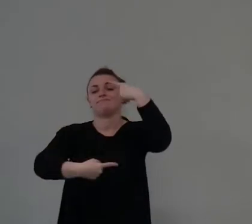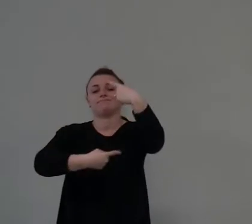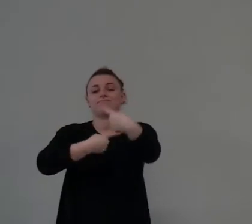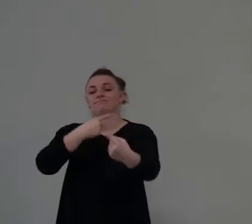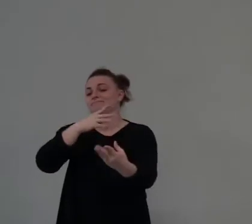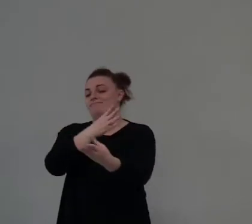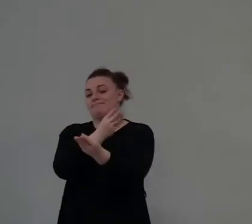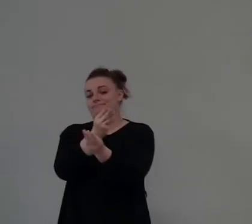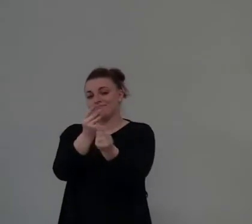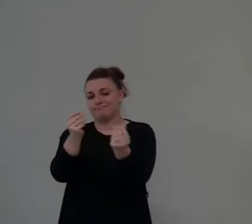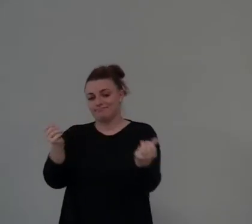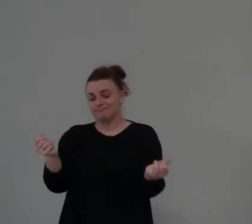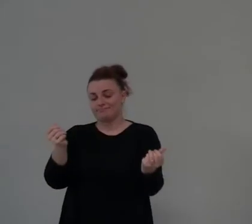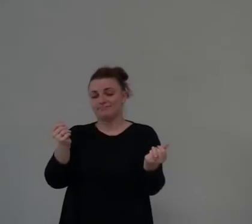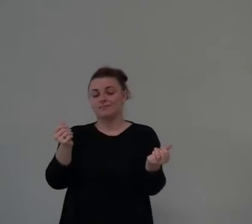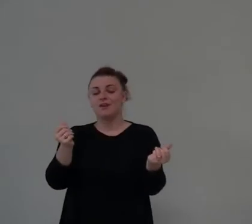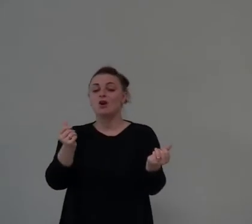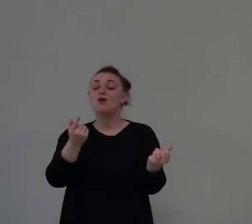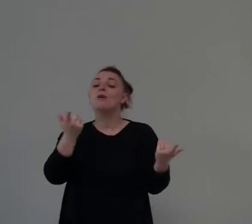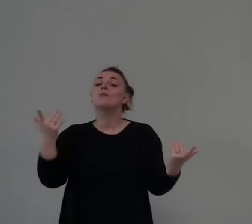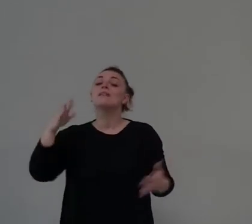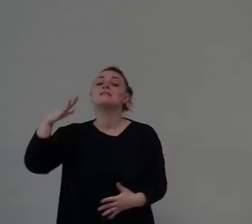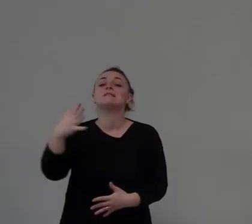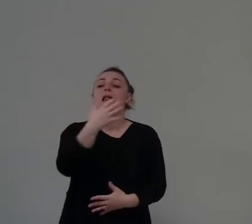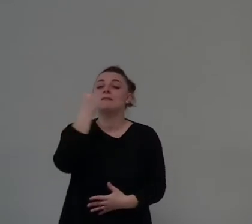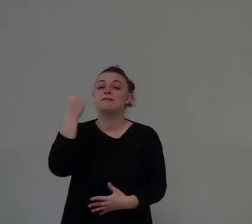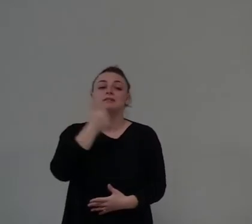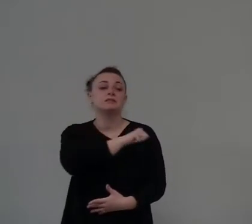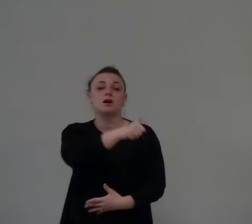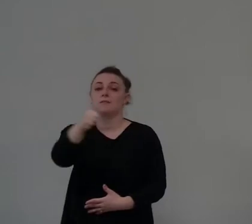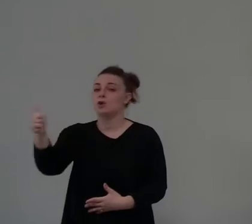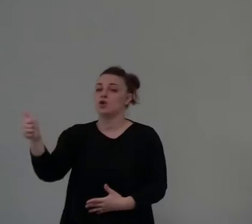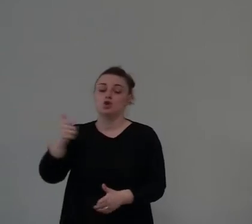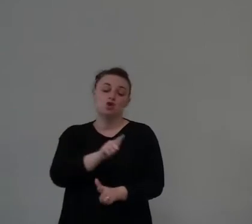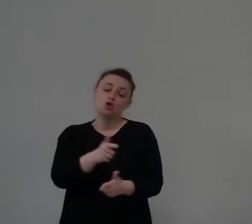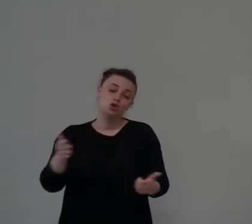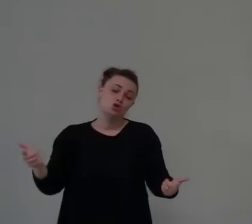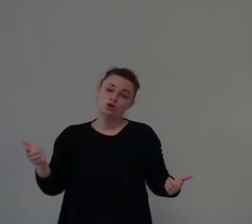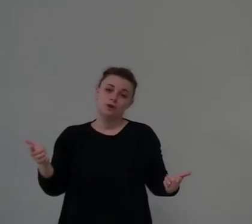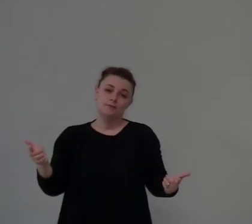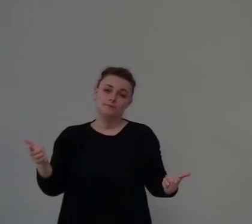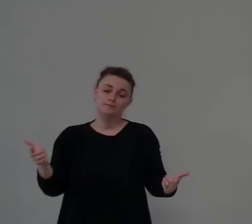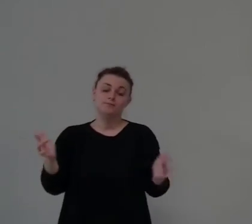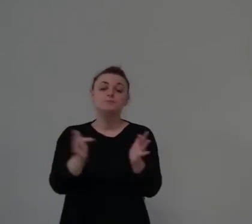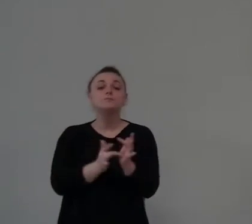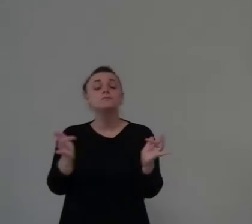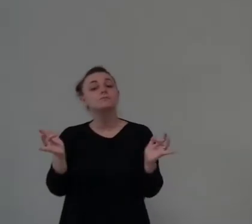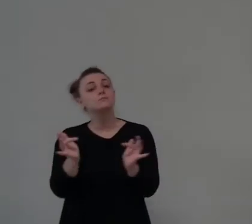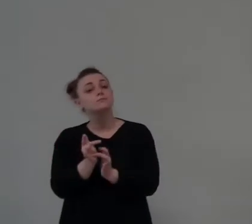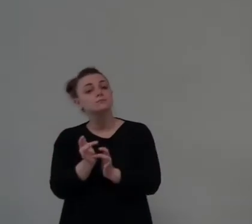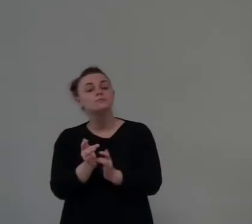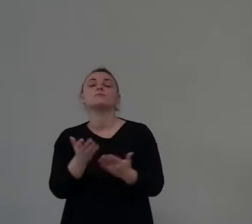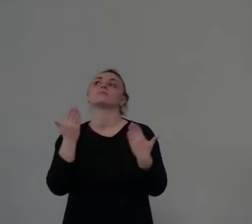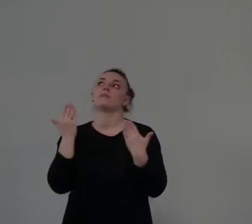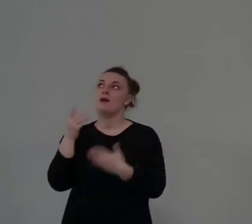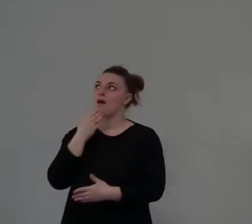tomba vuota, né la salvezza per te e per me che ti sto parlando. Ma Gesù, gloria a